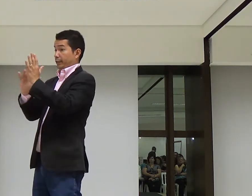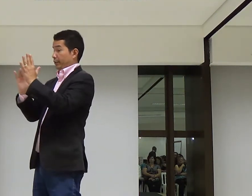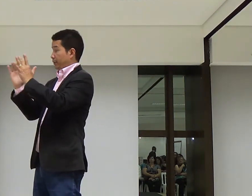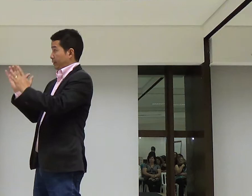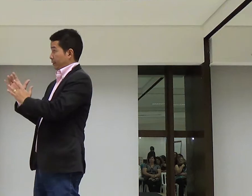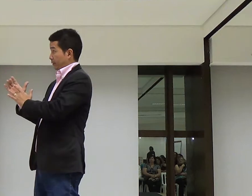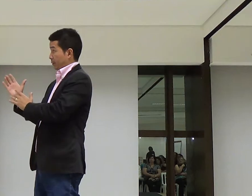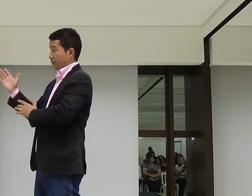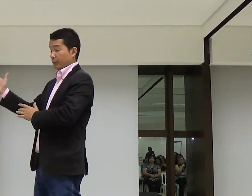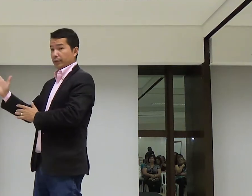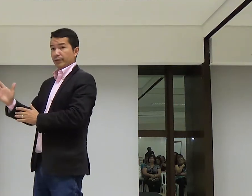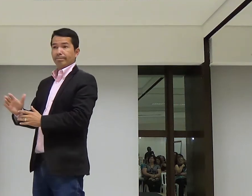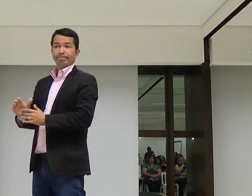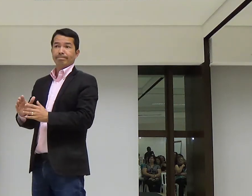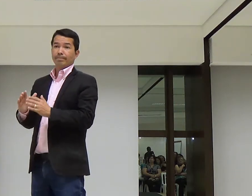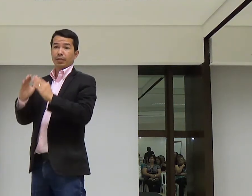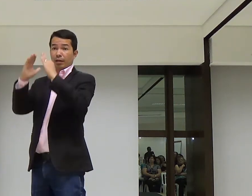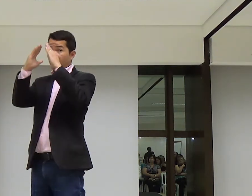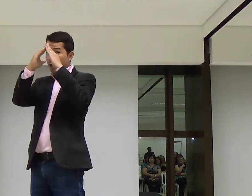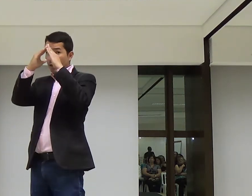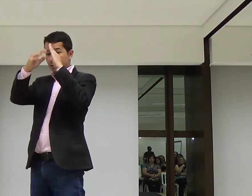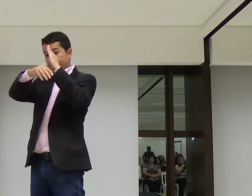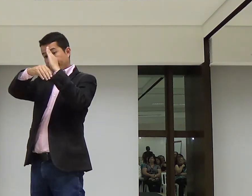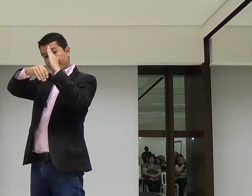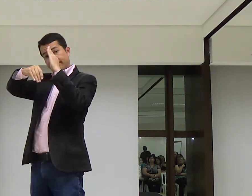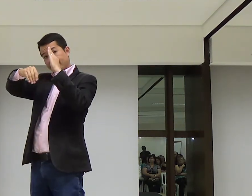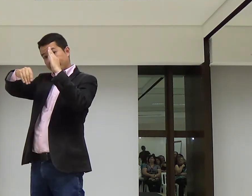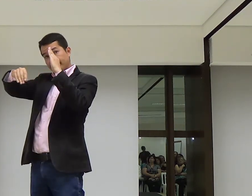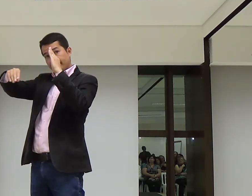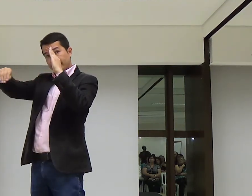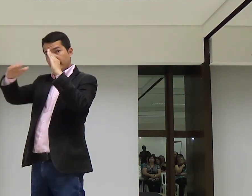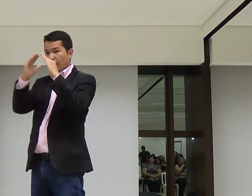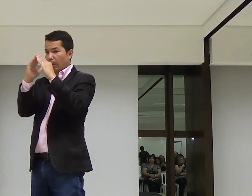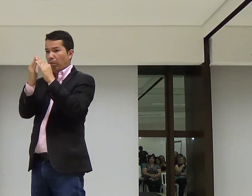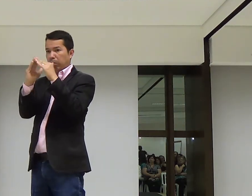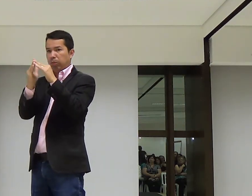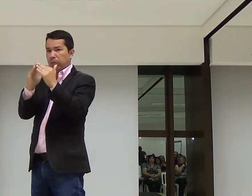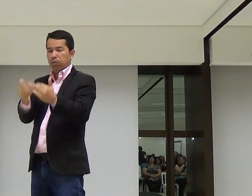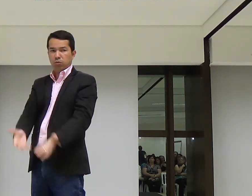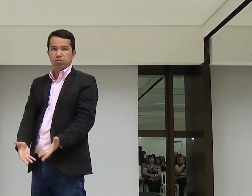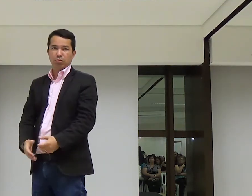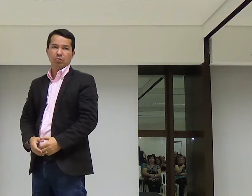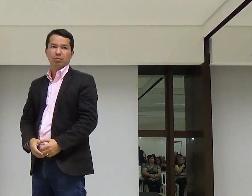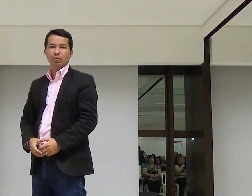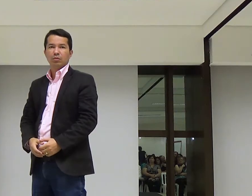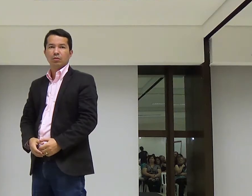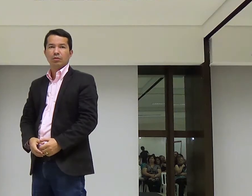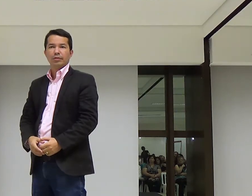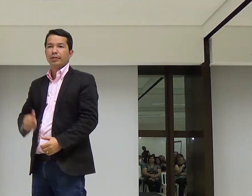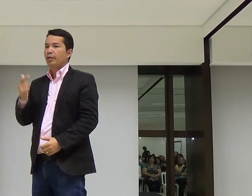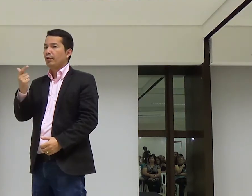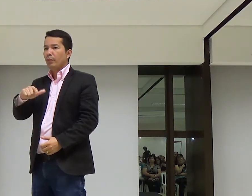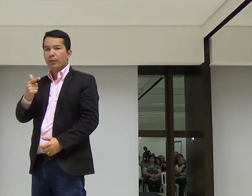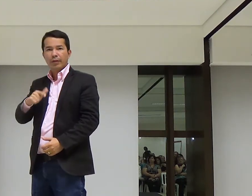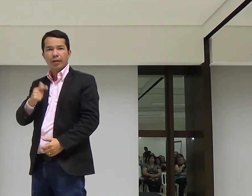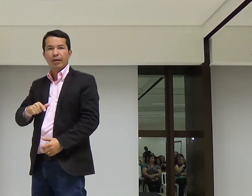Diferente de Jesus é a casa construída na areia. Não